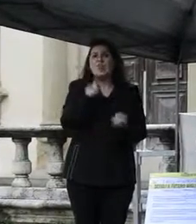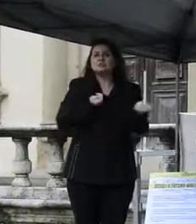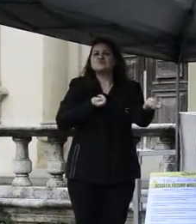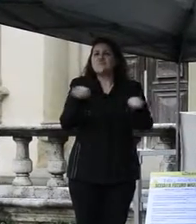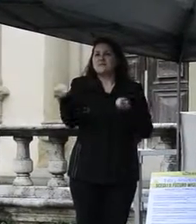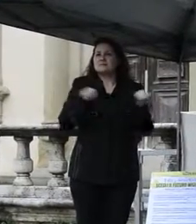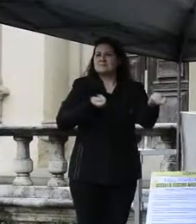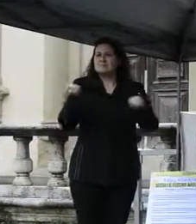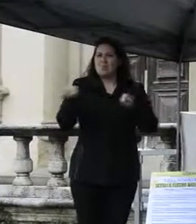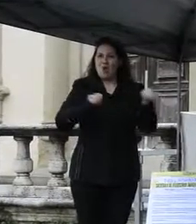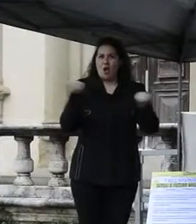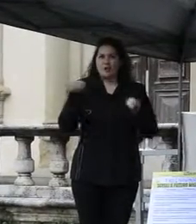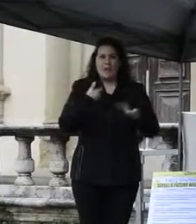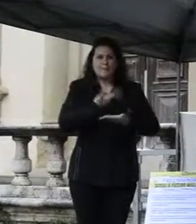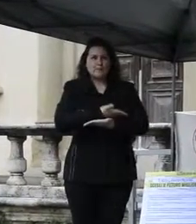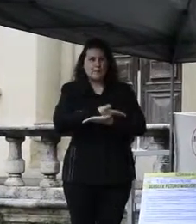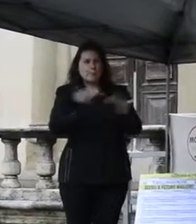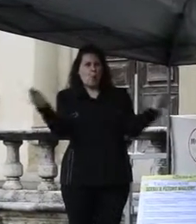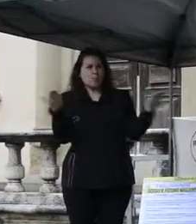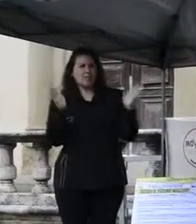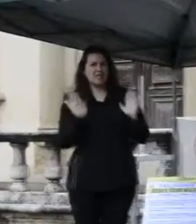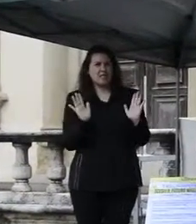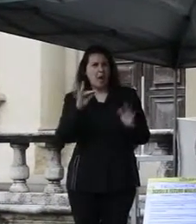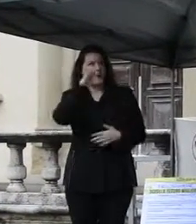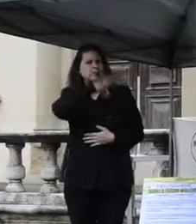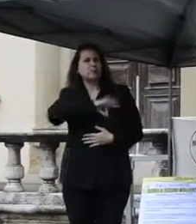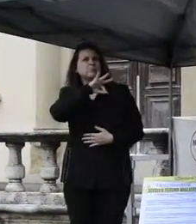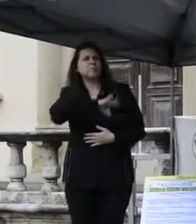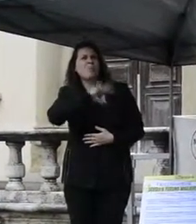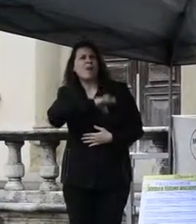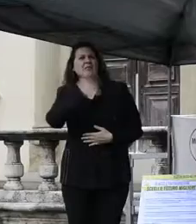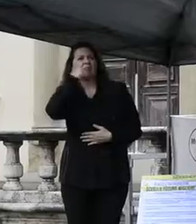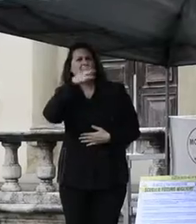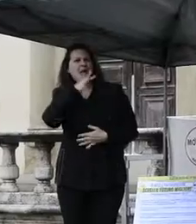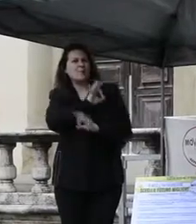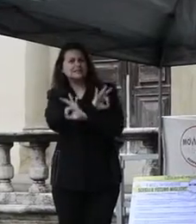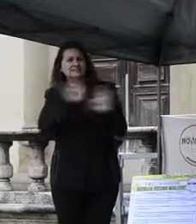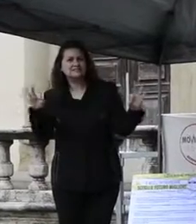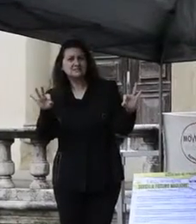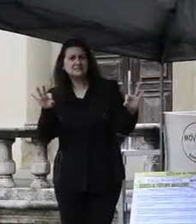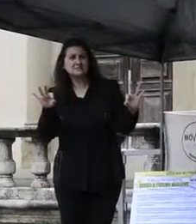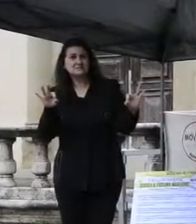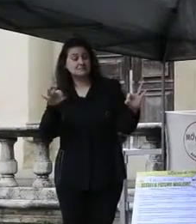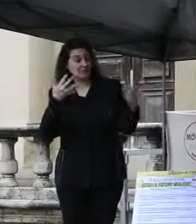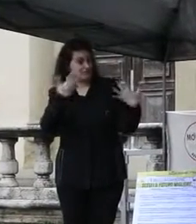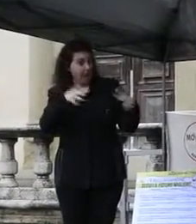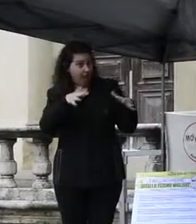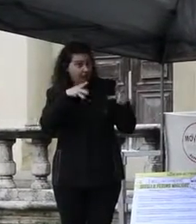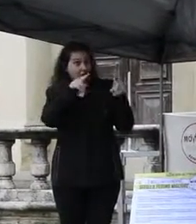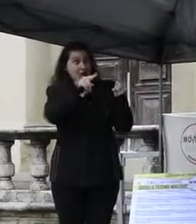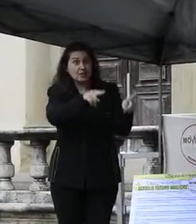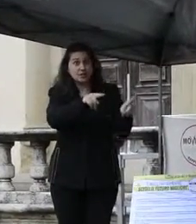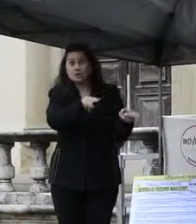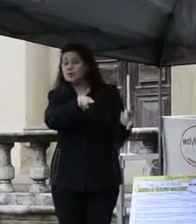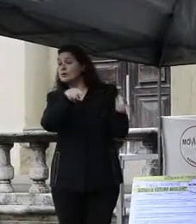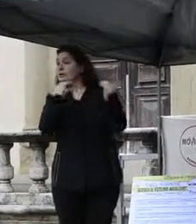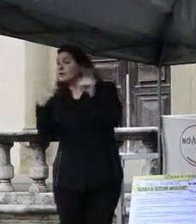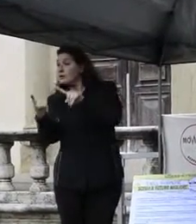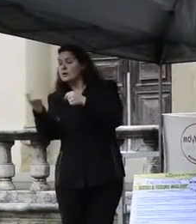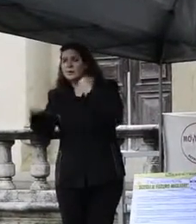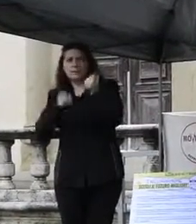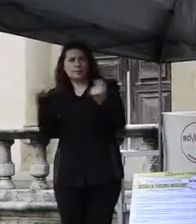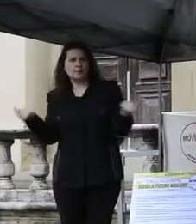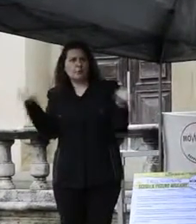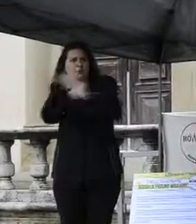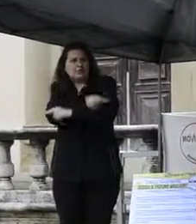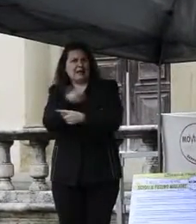gestione pubblica e senza profitto sull'acqua. È stato fatto l'esatto contrario, abbiamo avuto